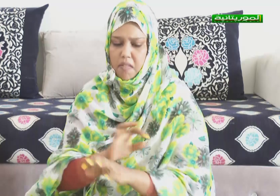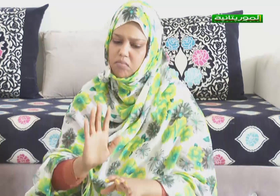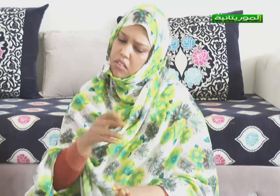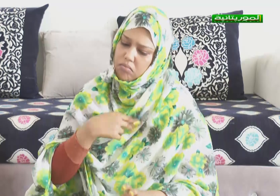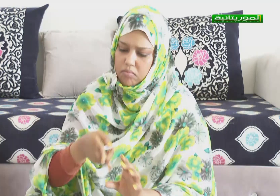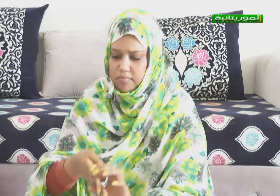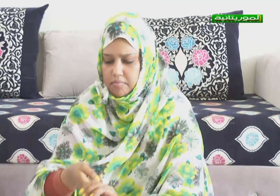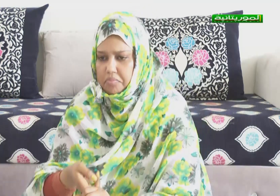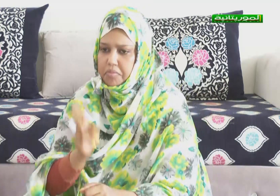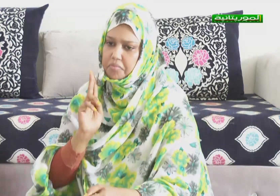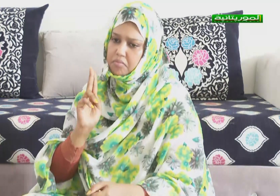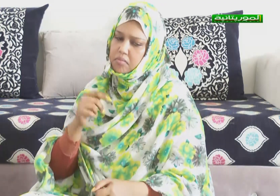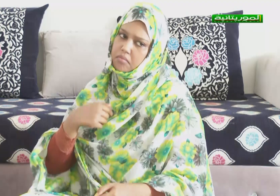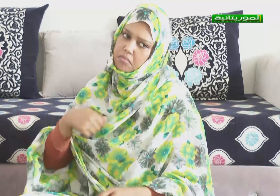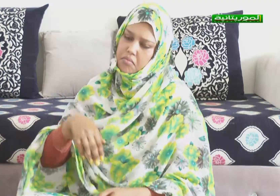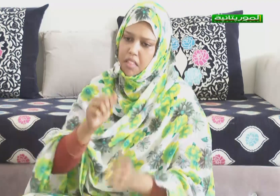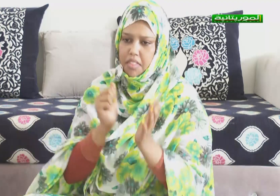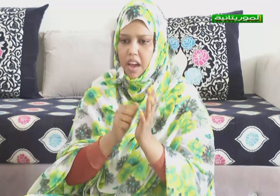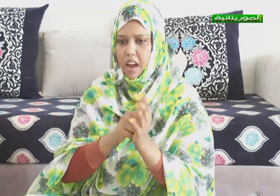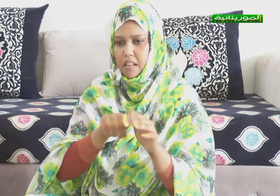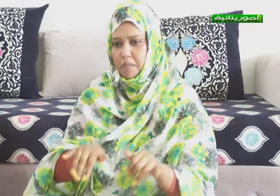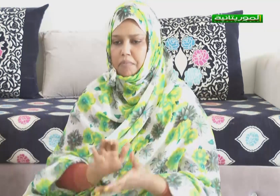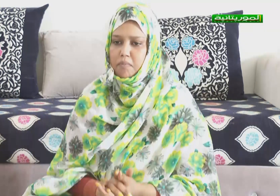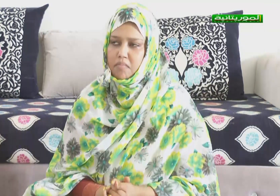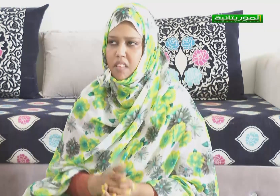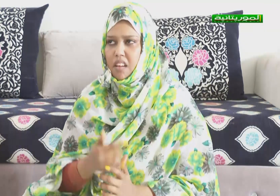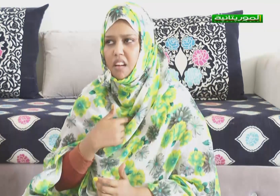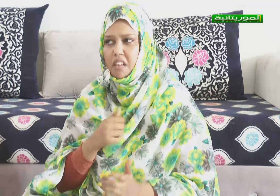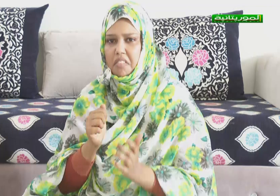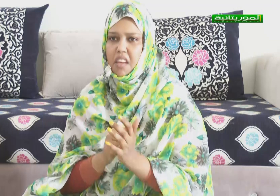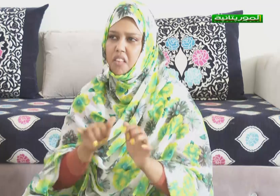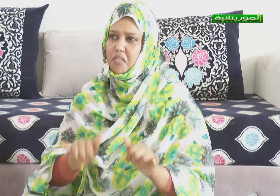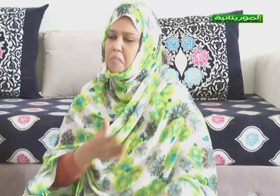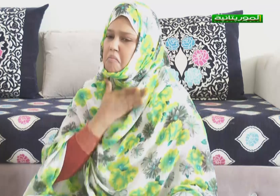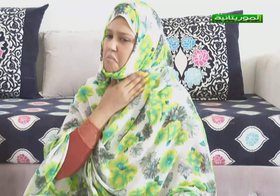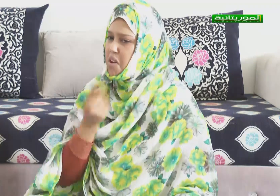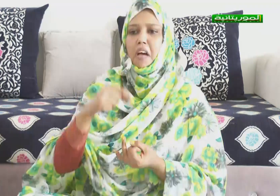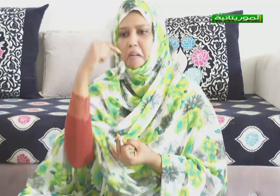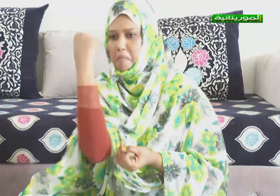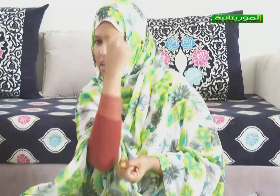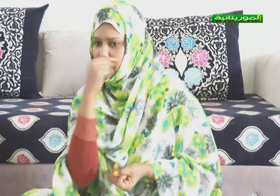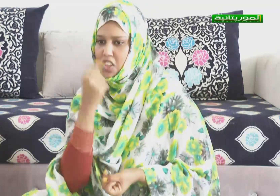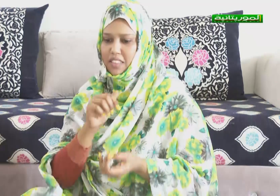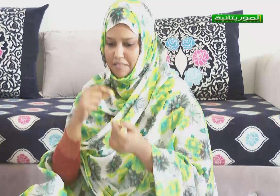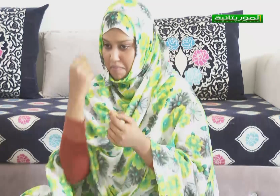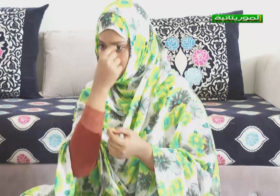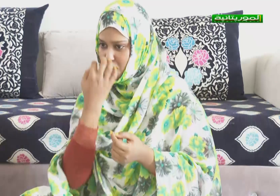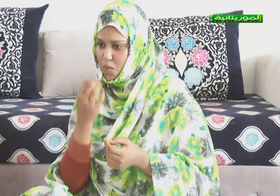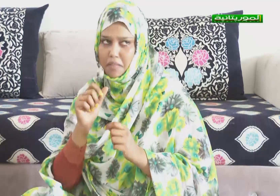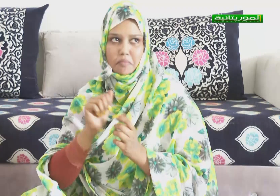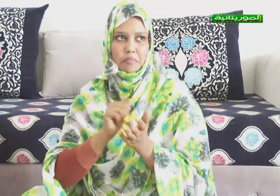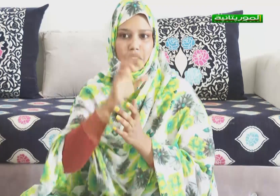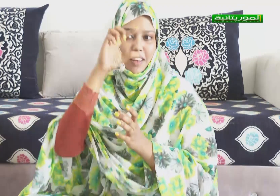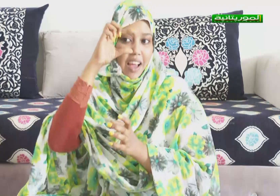وسائل التواصل الاجتماعي، ويجوني الطلبات عليهم ونتقاضى أجري والحمد لله. وبخصوص